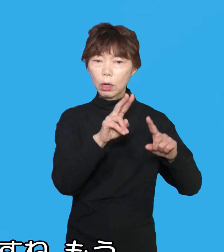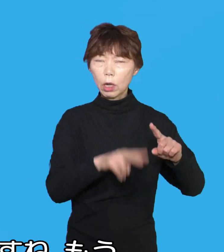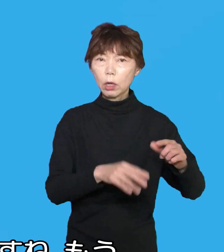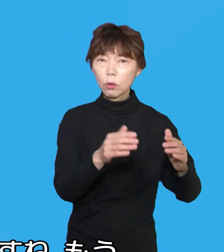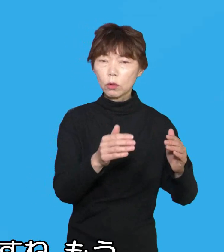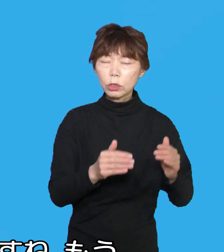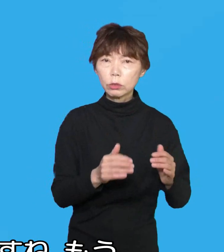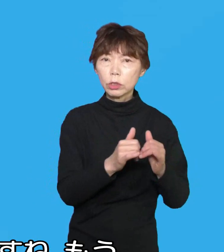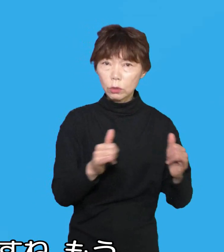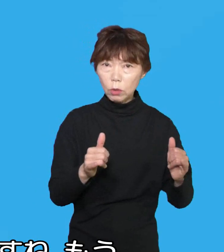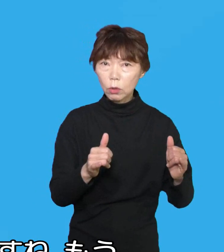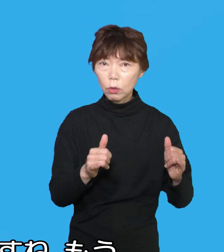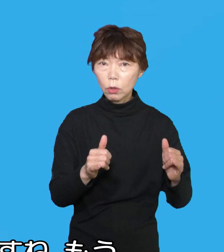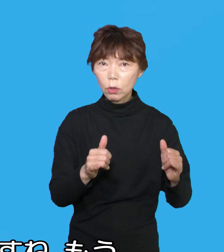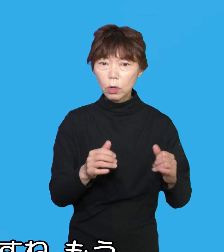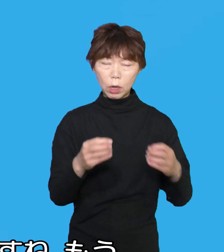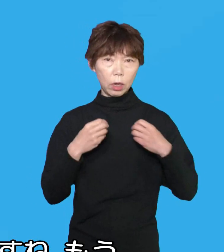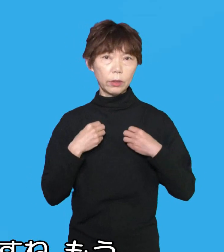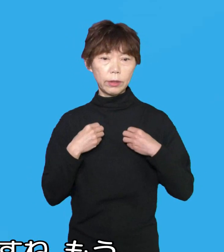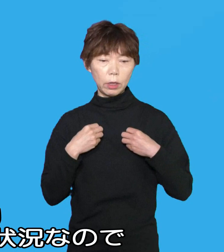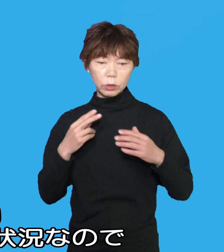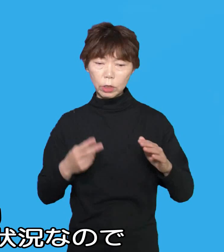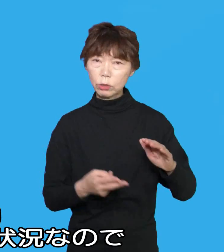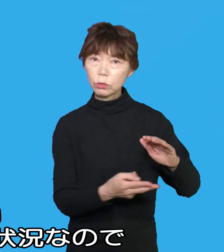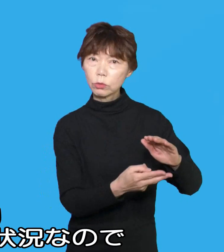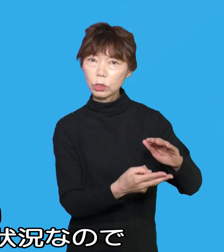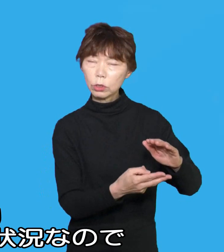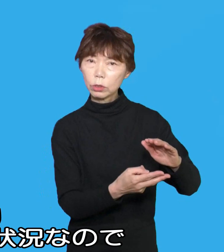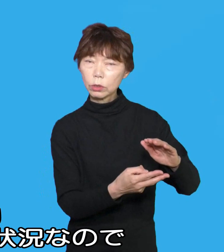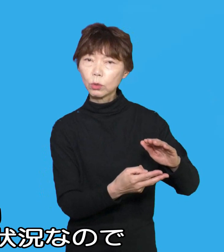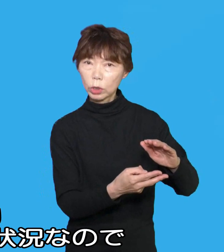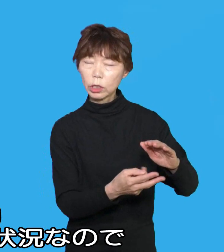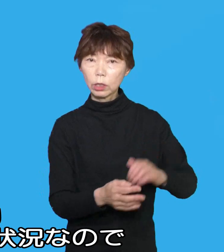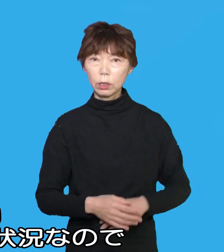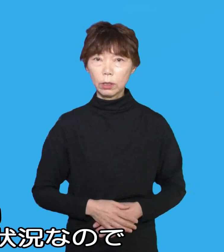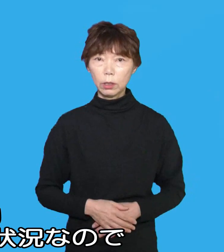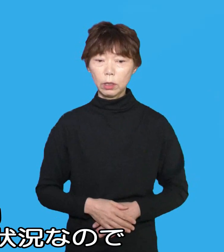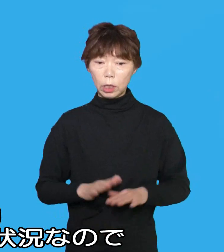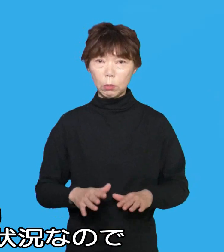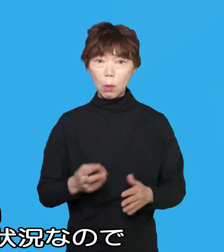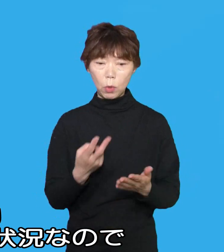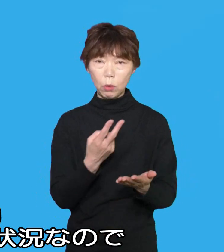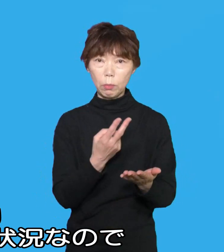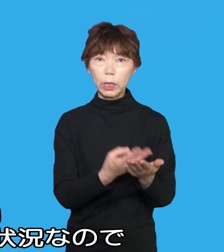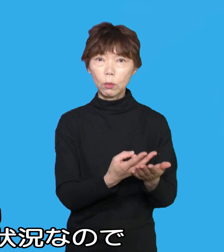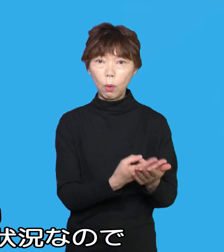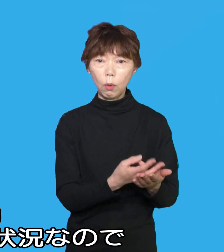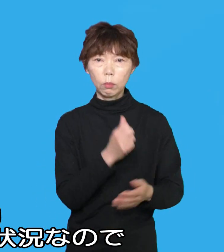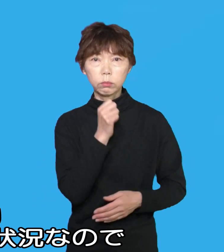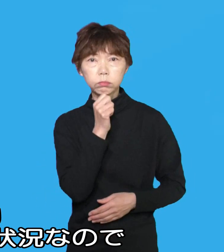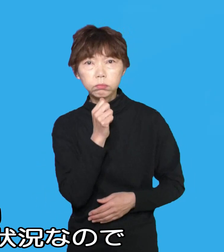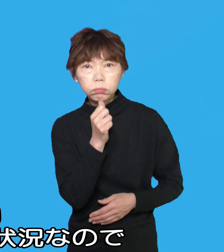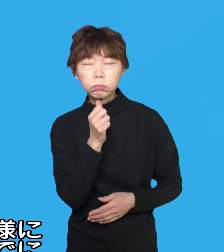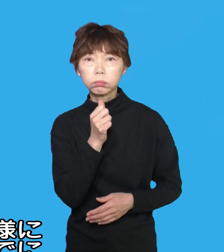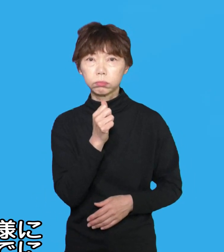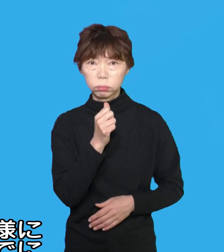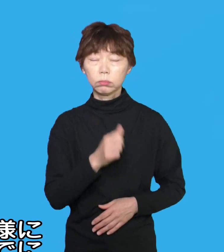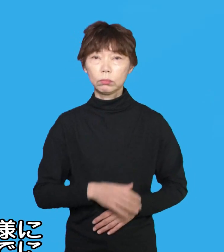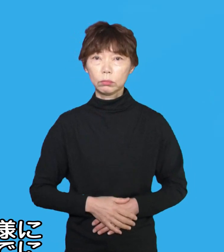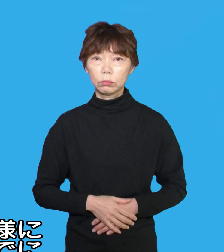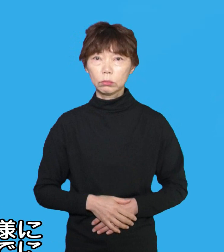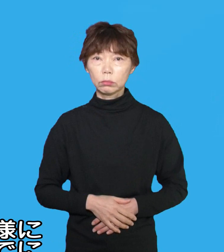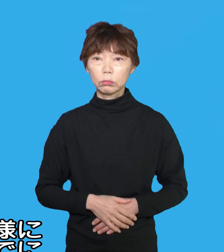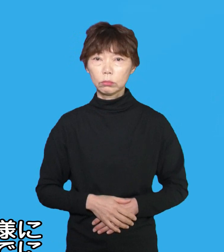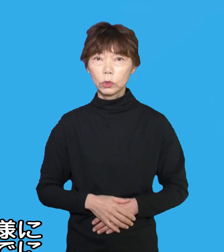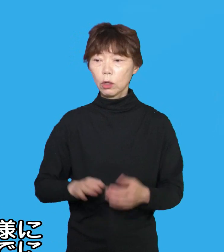性になって入院となるときにですね、まあ、もうやはり病床がかなり逼迫しているという状況なので、まあ、一般の